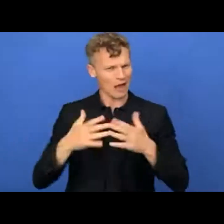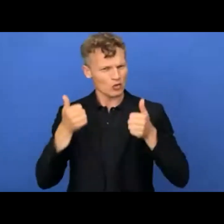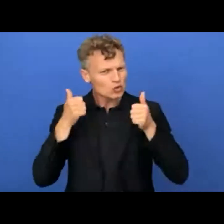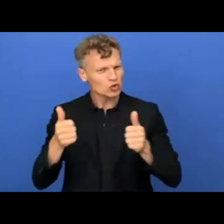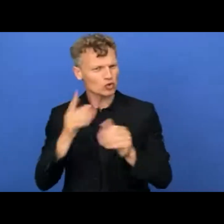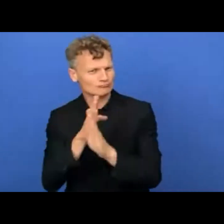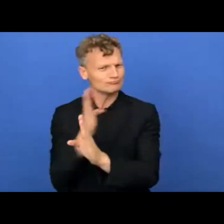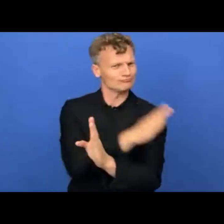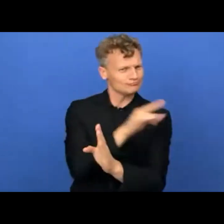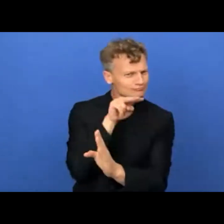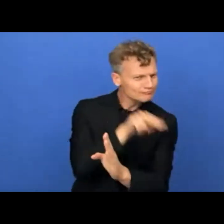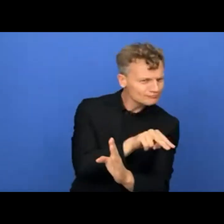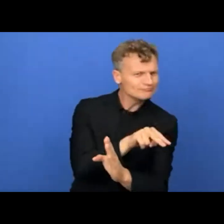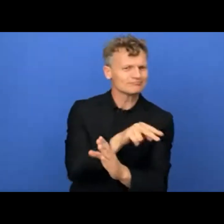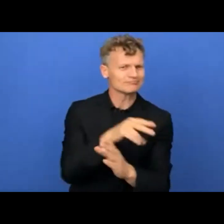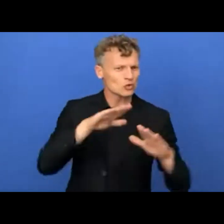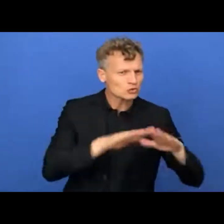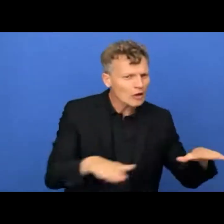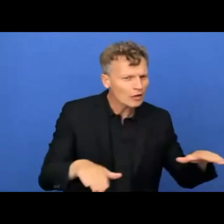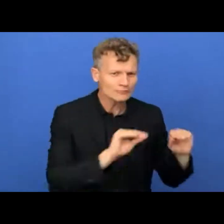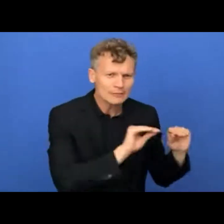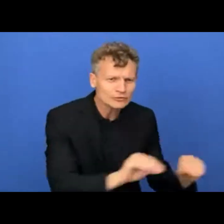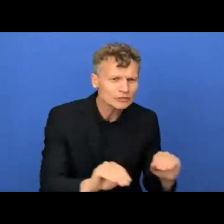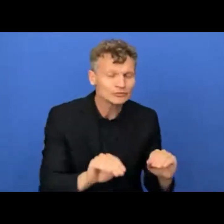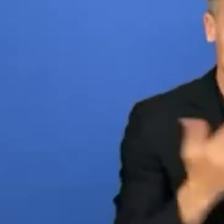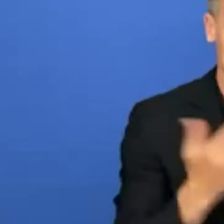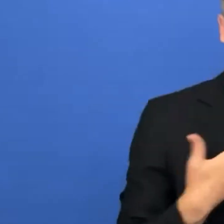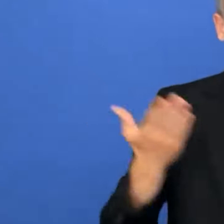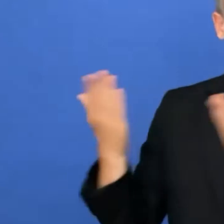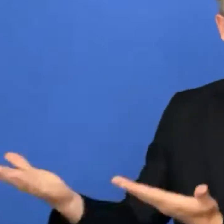donc agir au mieux pour les enfants